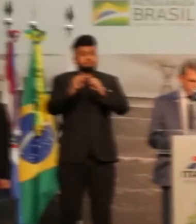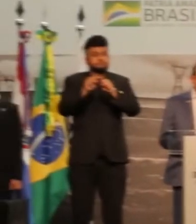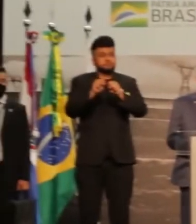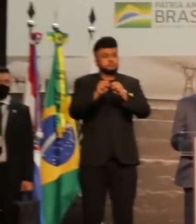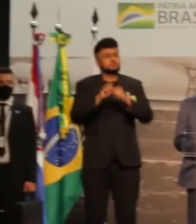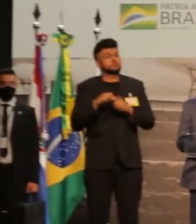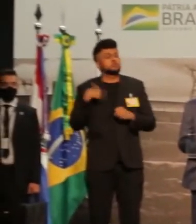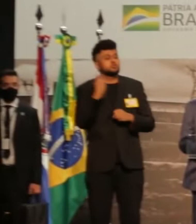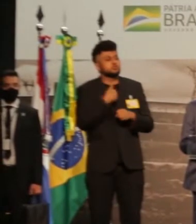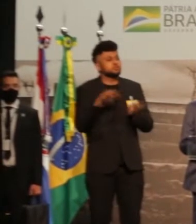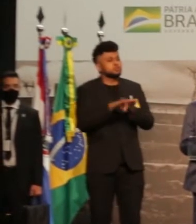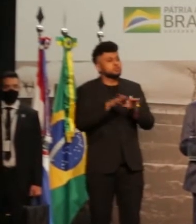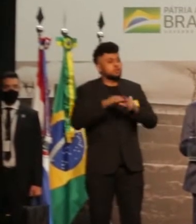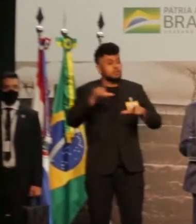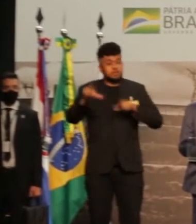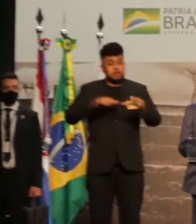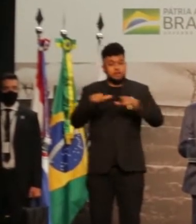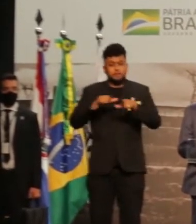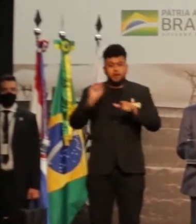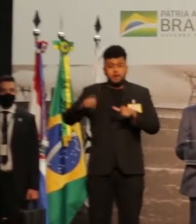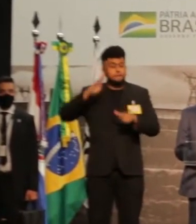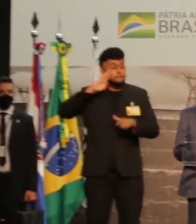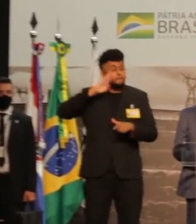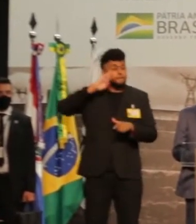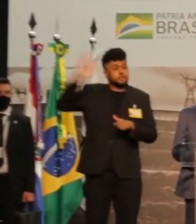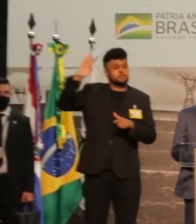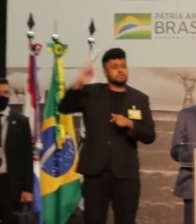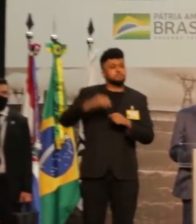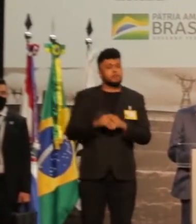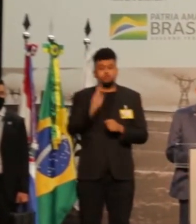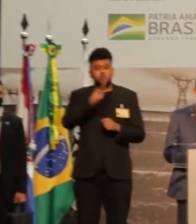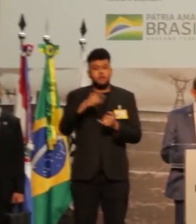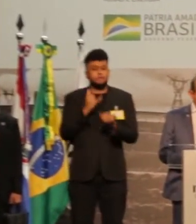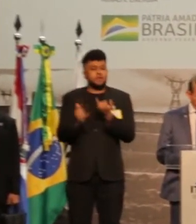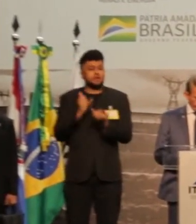Identificamos nossos empregados como um ativo prioritário